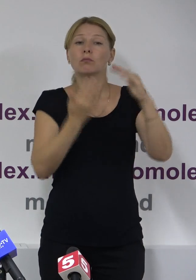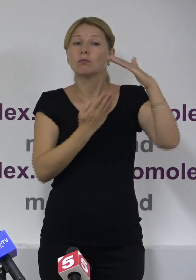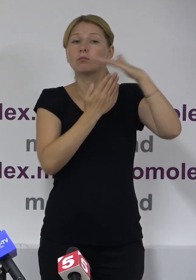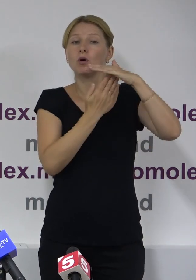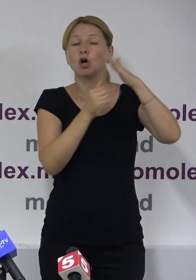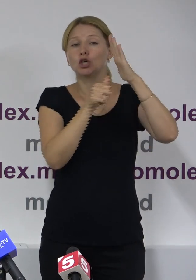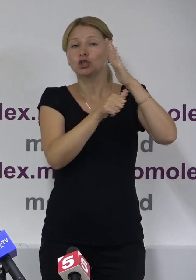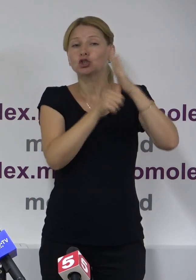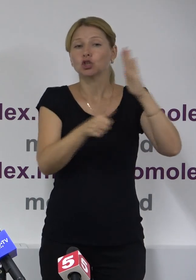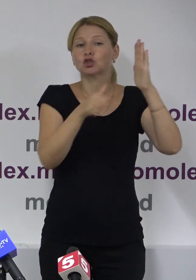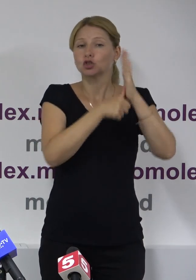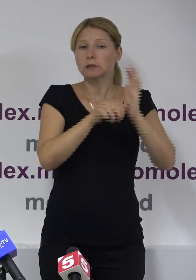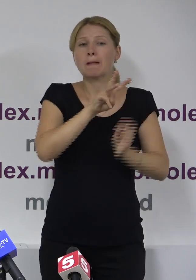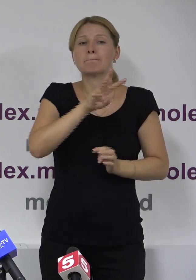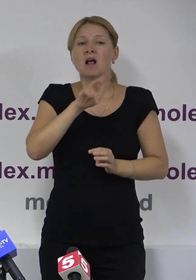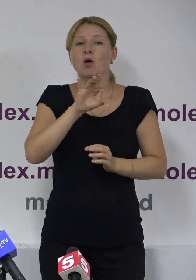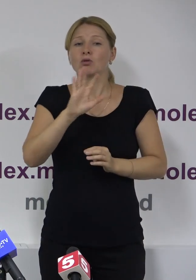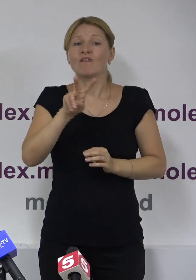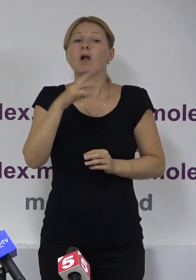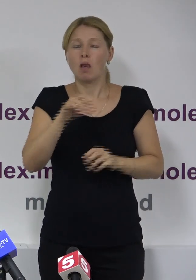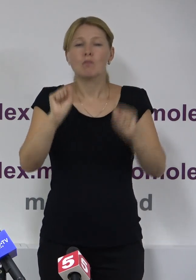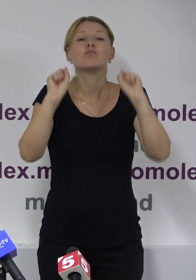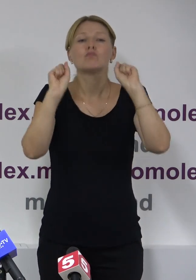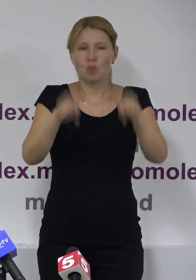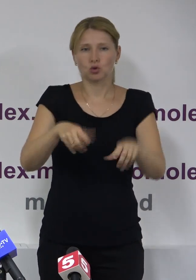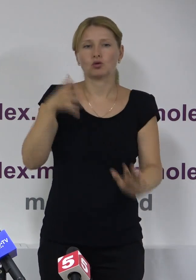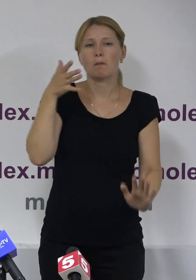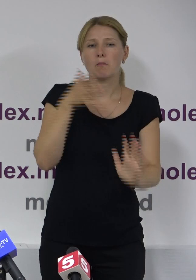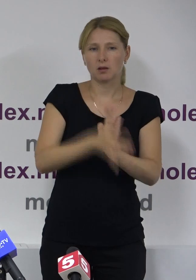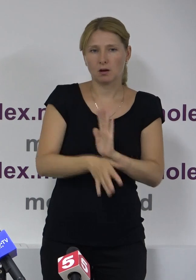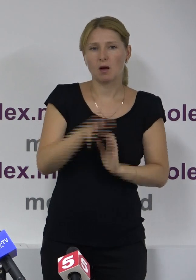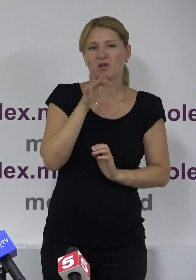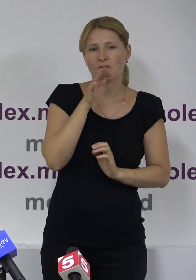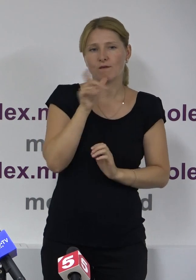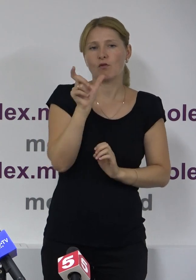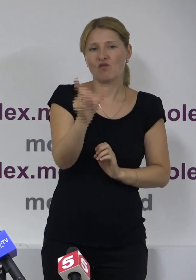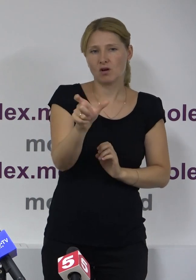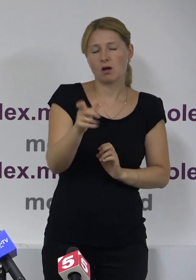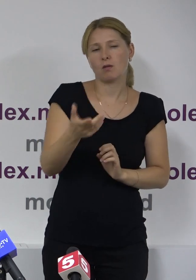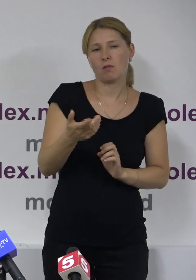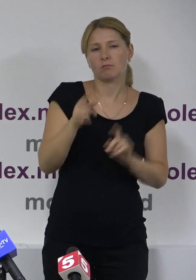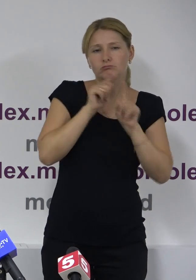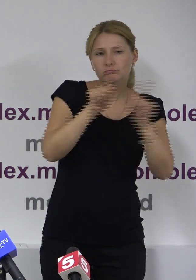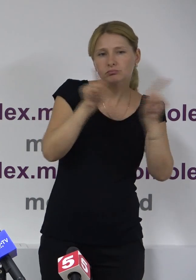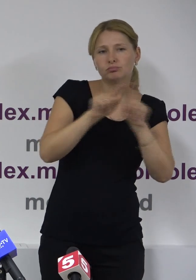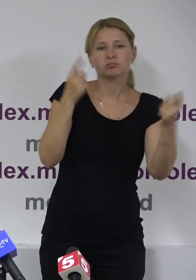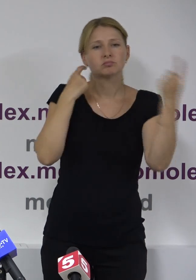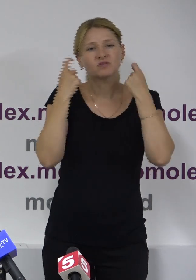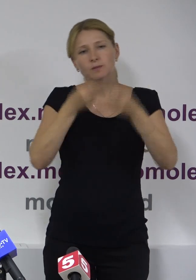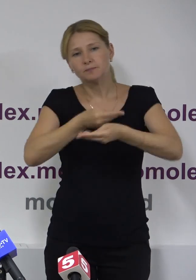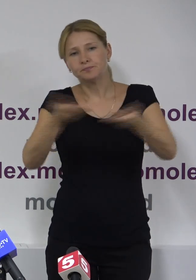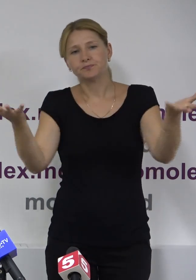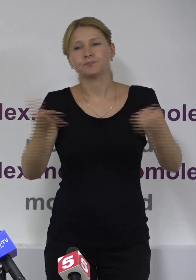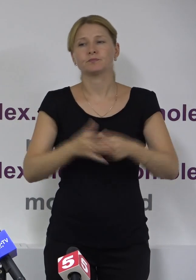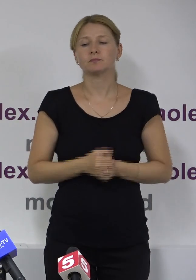aproape 66 de milioane de lei care vor putea fi cheltuiți în campania electorală pentru activități de agitație.